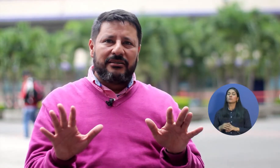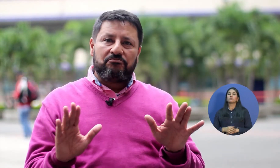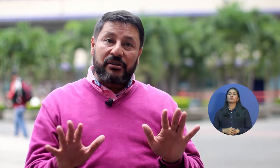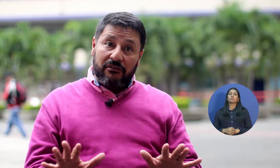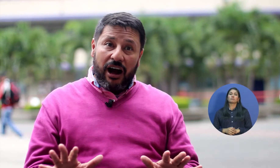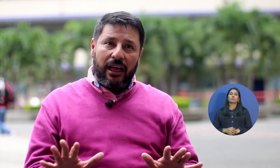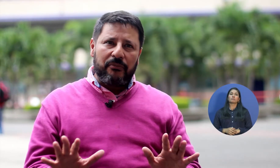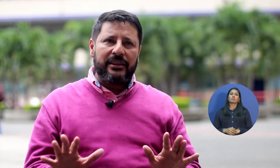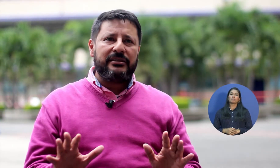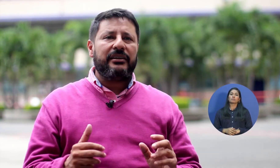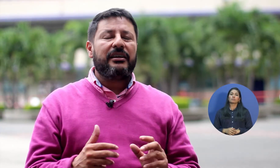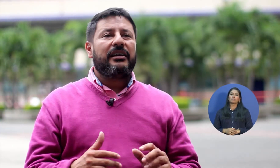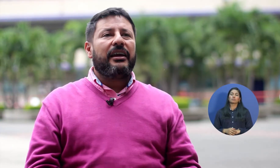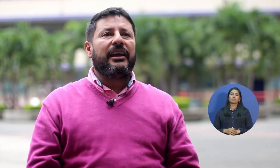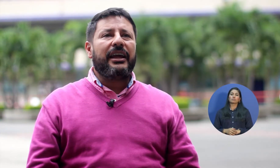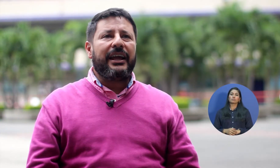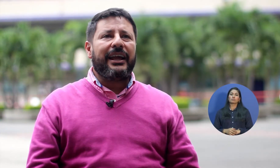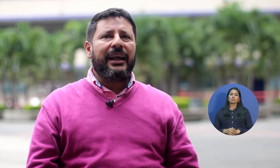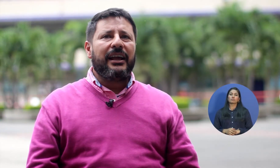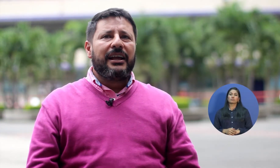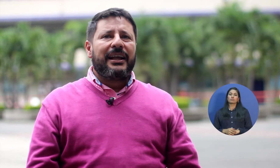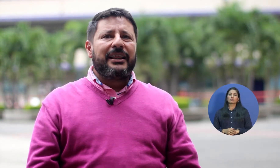manejar privadamente.